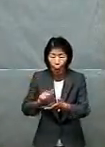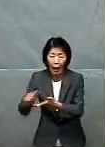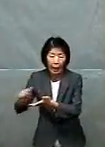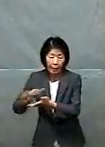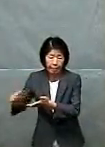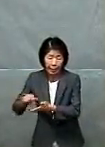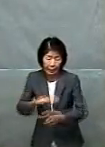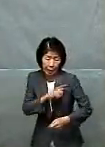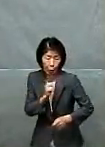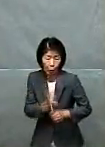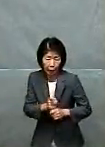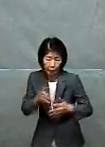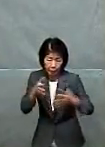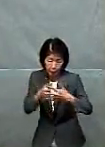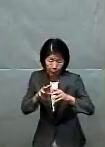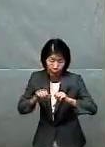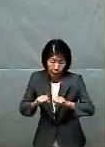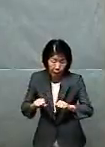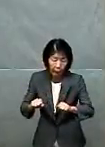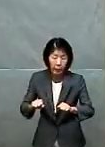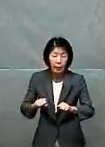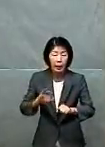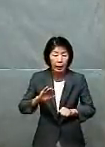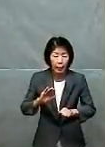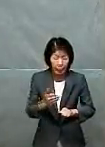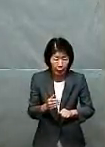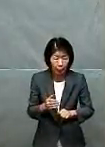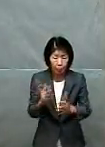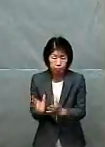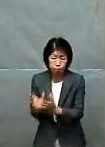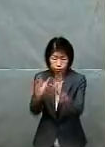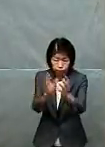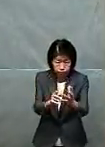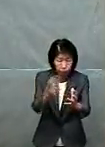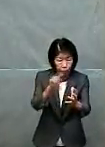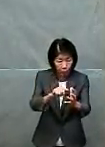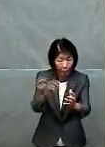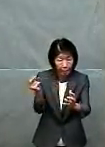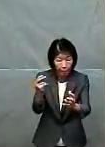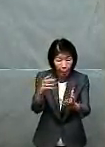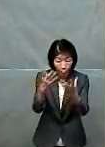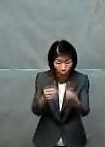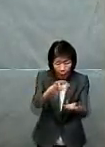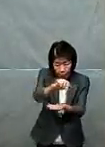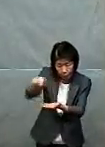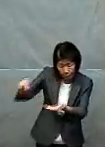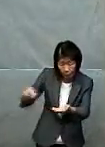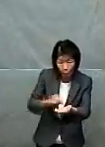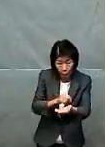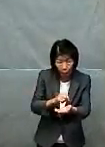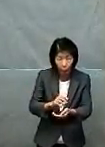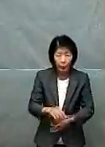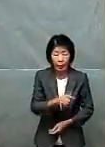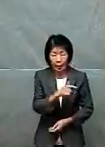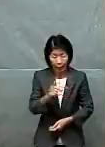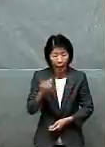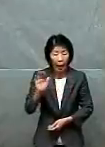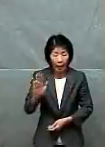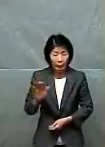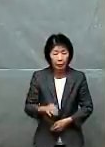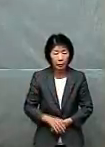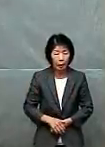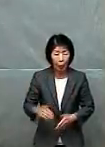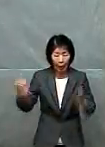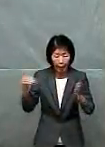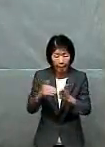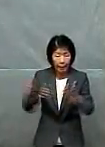に取り組まれてきたかと思うんですけれども、派遣された一部の方など戻って現地からの報告など耳に入っているかと思います。 はい、 これ